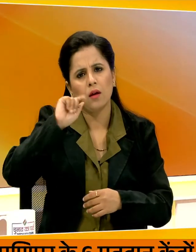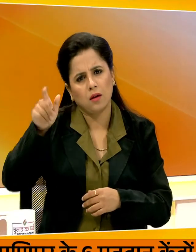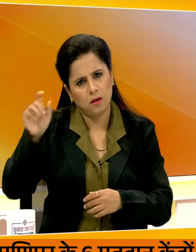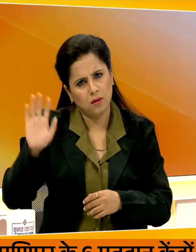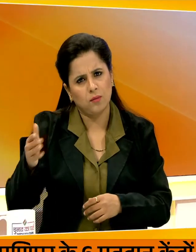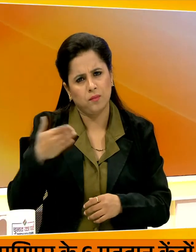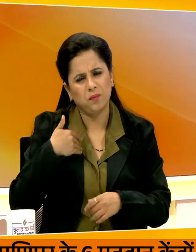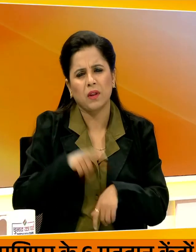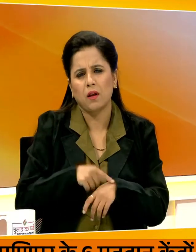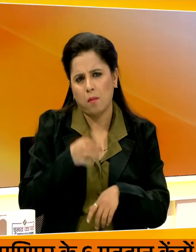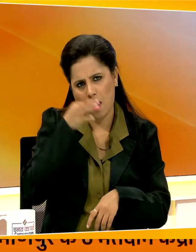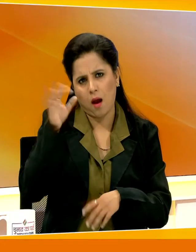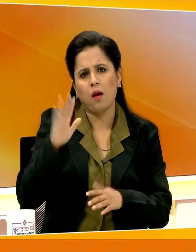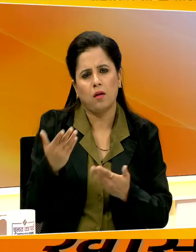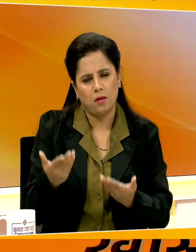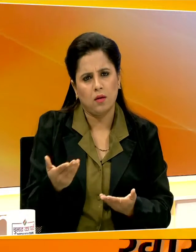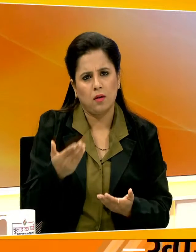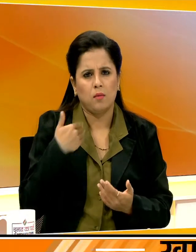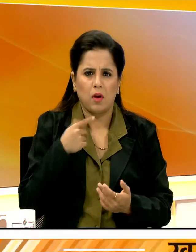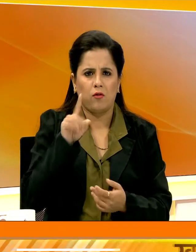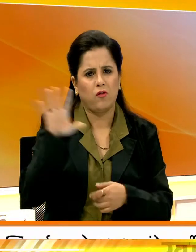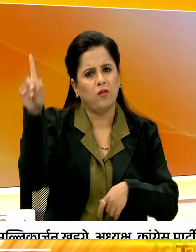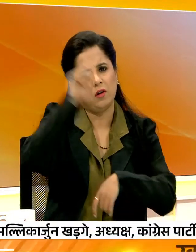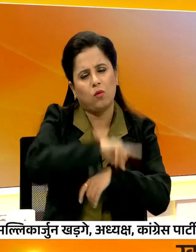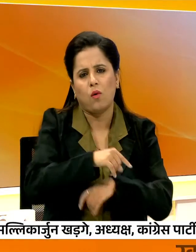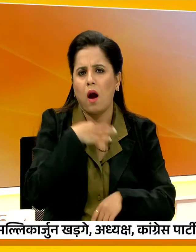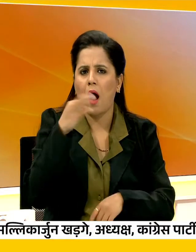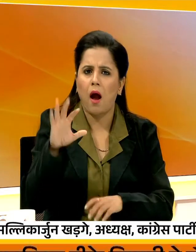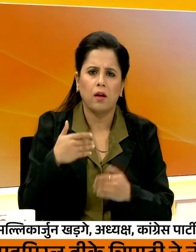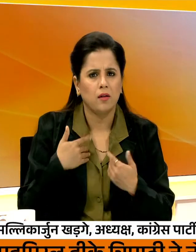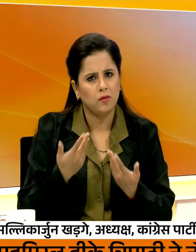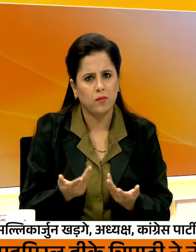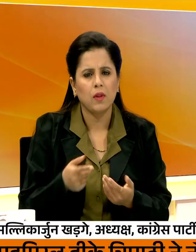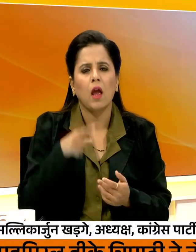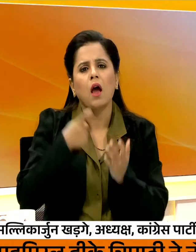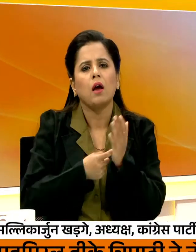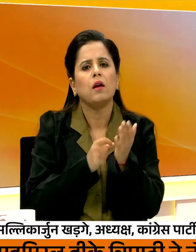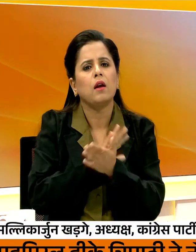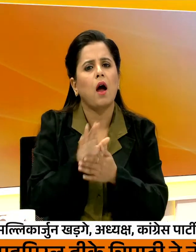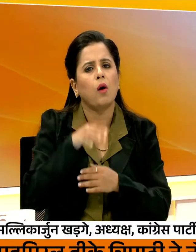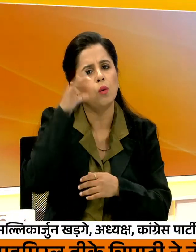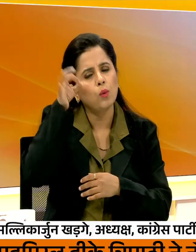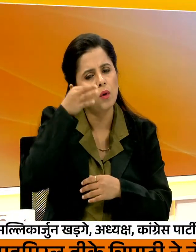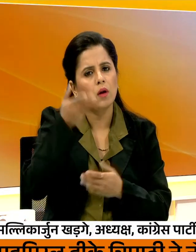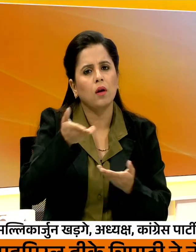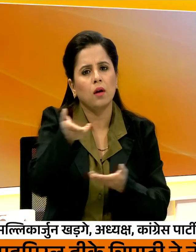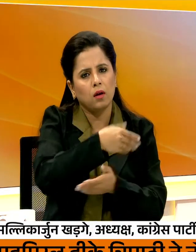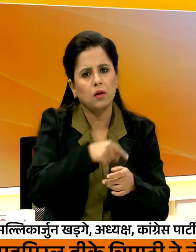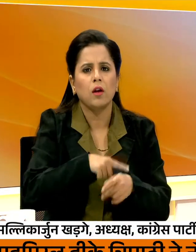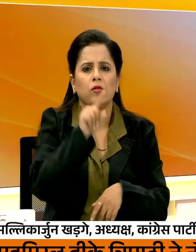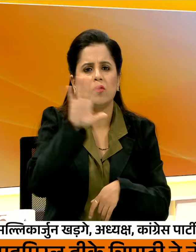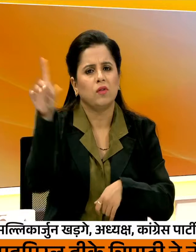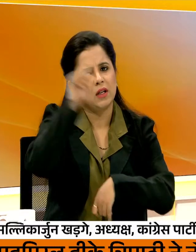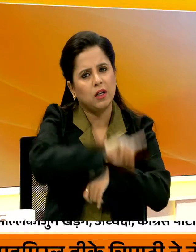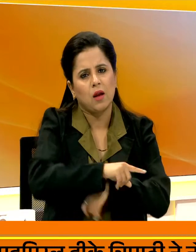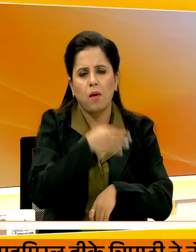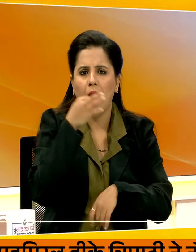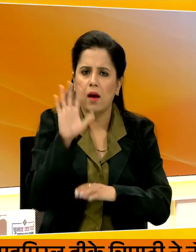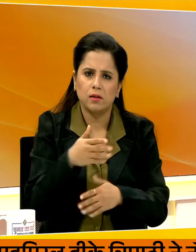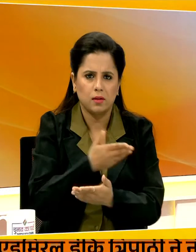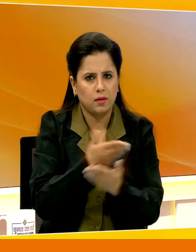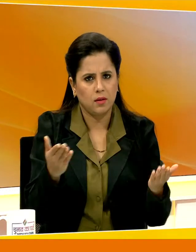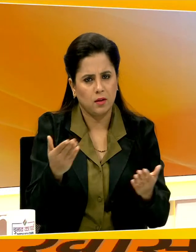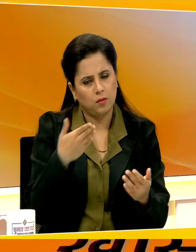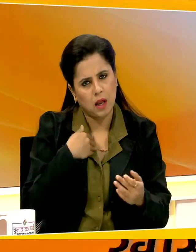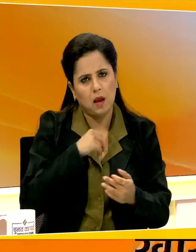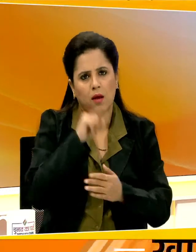भी टाइम मांगा है। मैं तो 15 दिन का टाइम मांगा हूँ, राहुल गांधी को भी 15 दिन का टाइम मांगा हूँ, मैंने